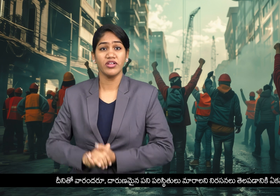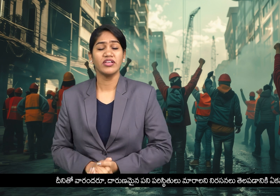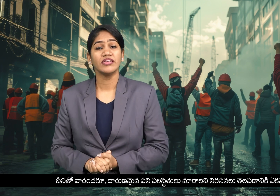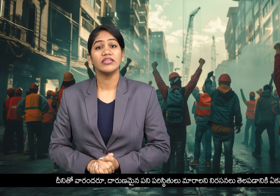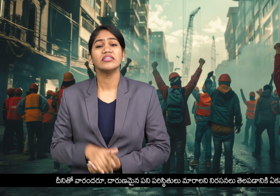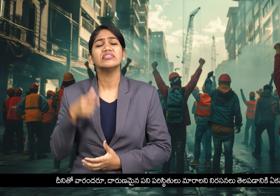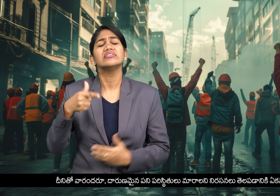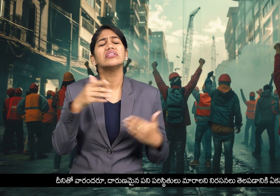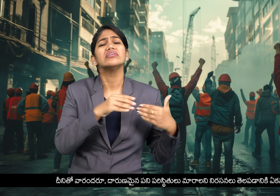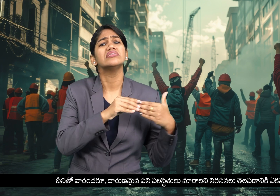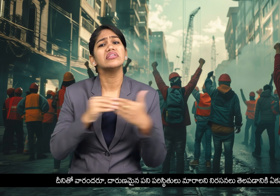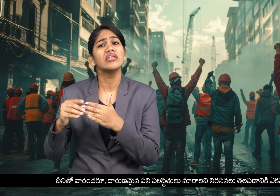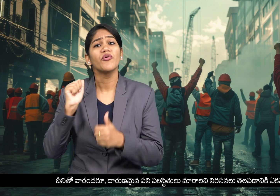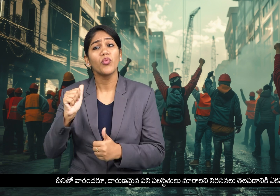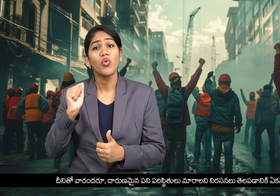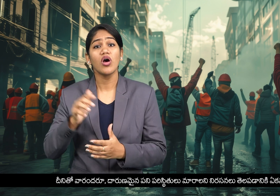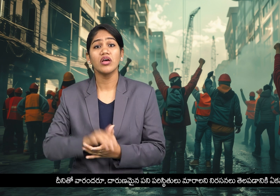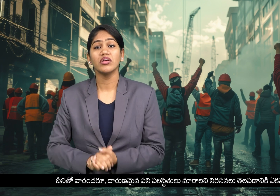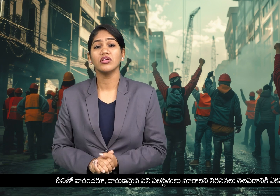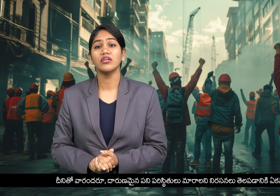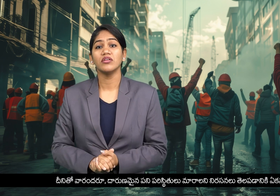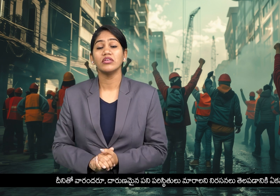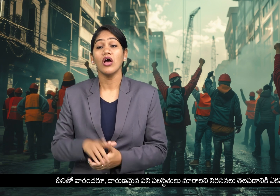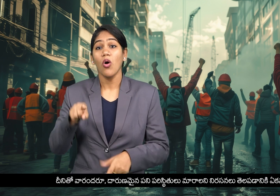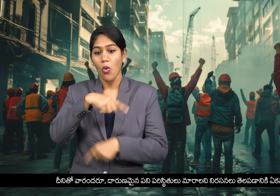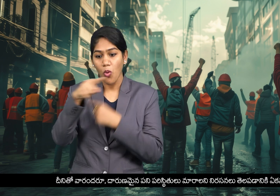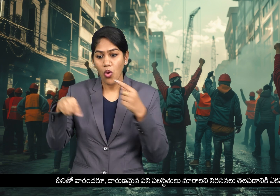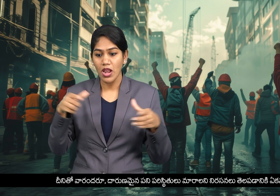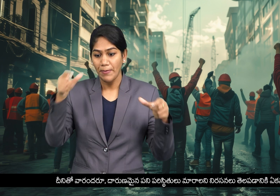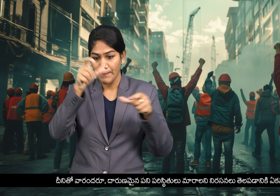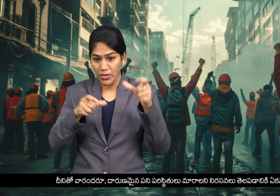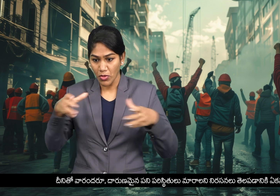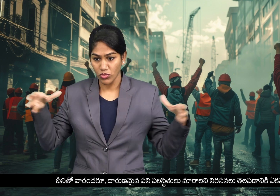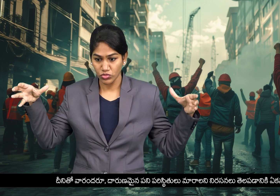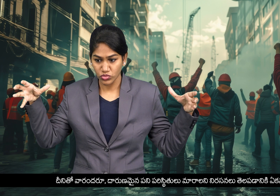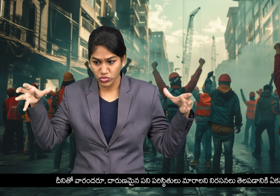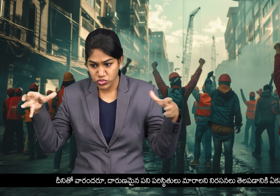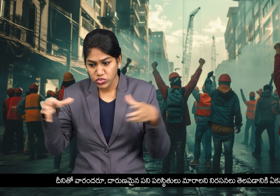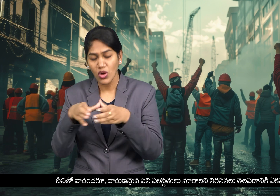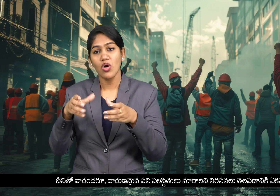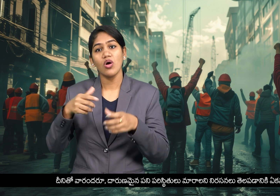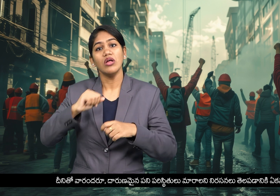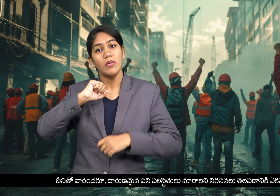దీనితో వారందరూ దారుణమైన పరిస్థితులు మారాలని నిరసనలు తెలపడానికి ఏకమయ్యారు.